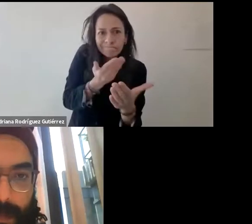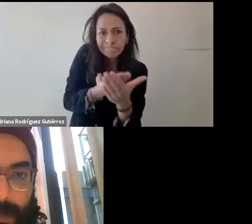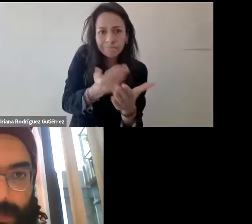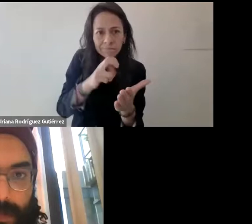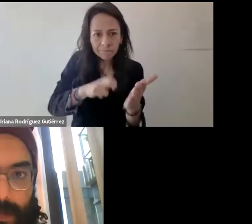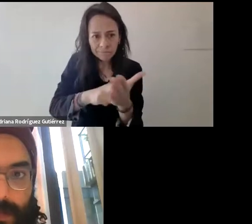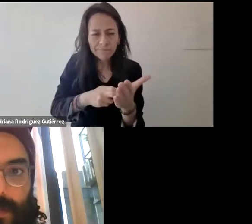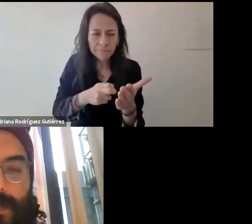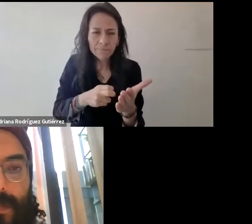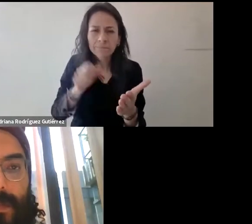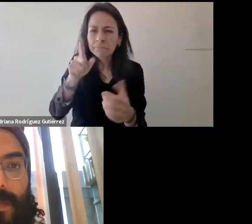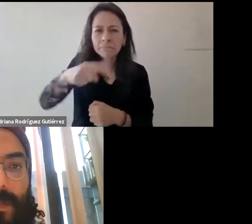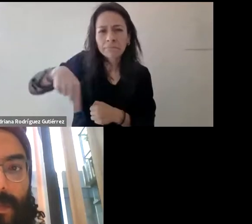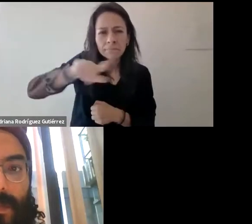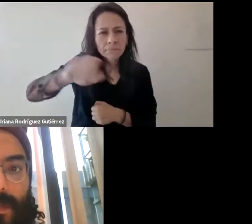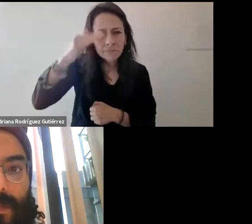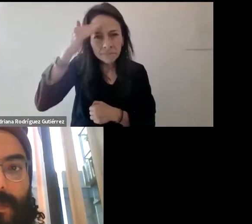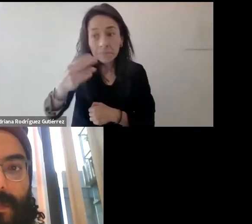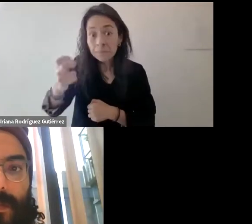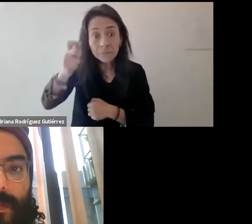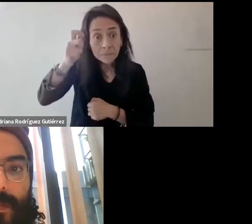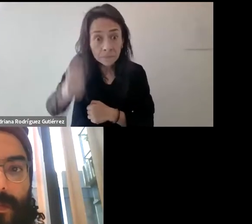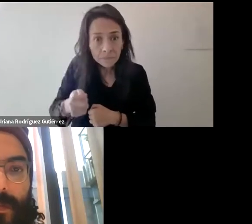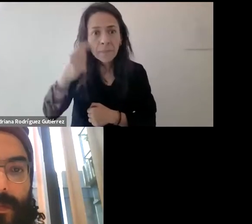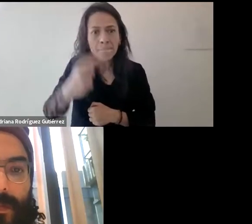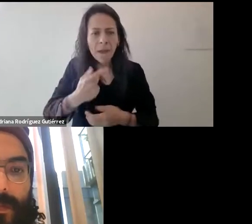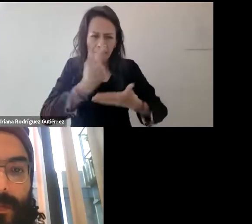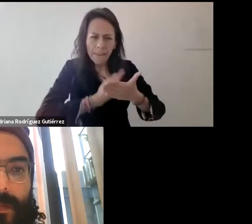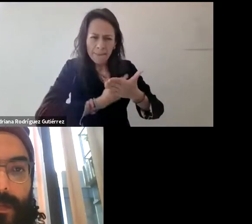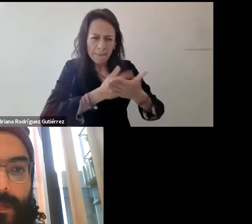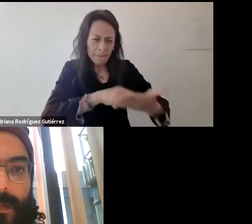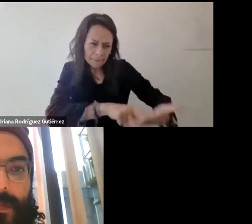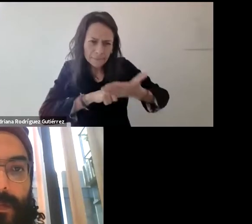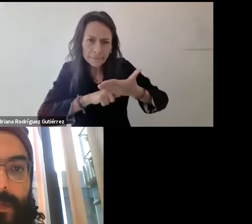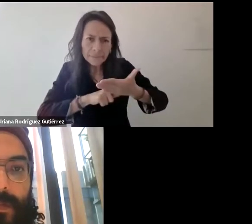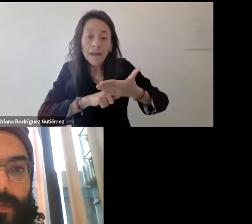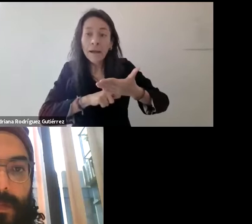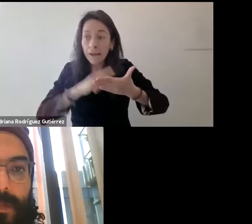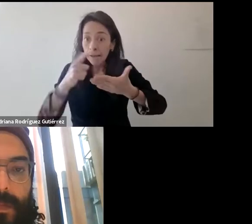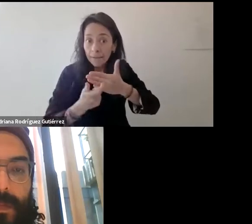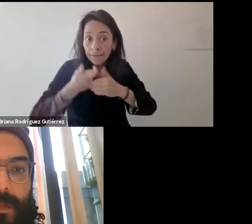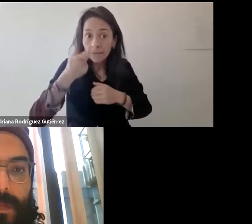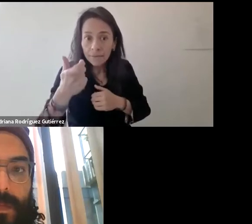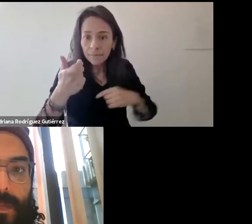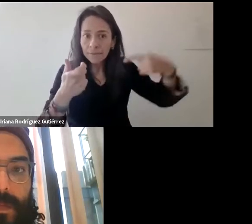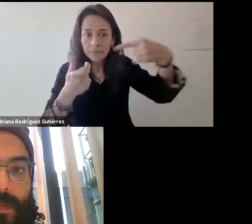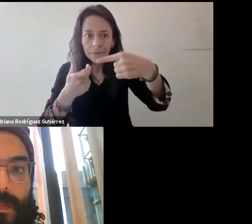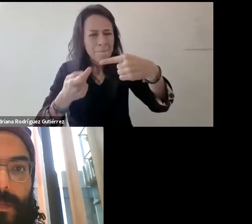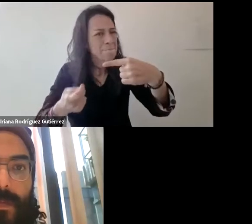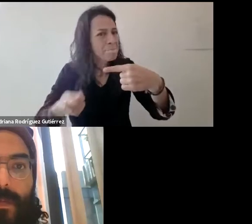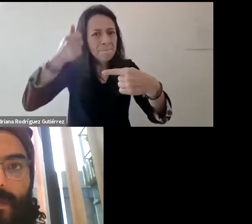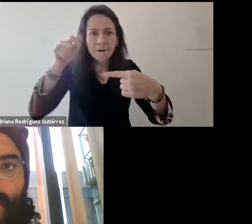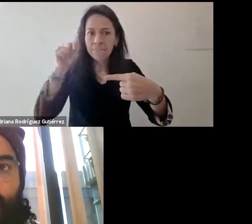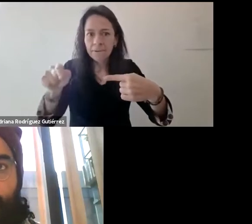del paquete económico van a aprobarse antes del paquete de egresos, de la ley de